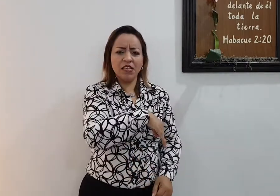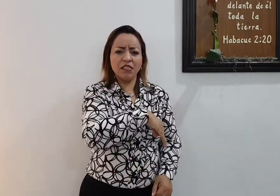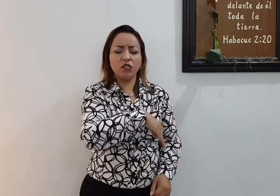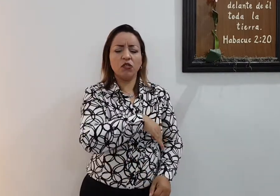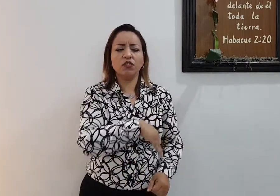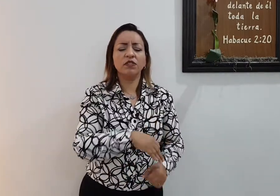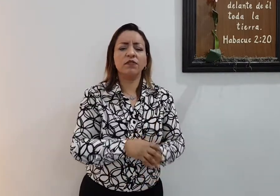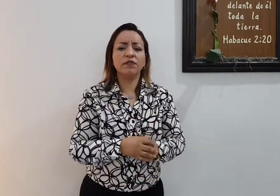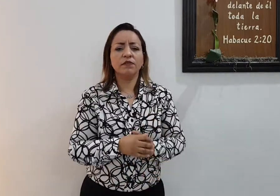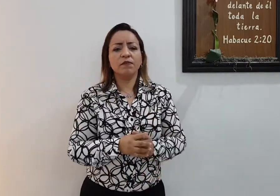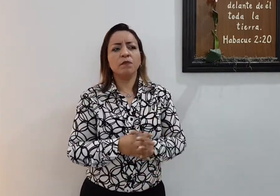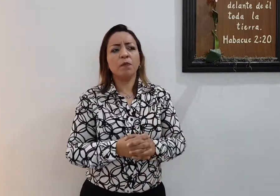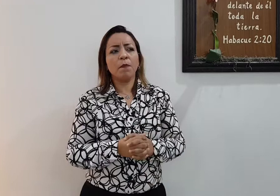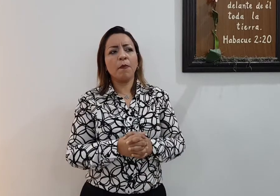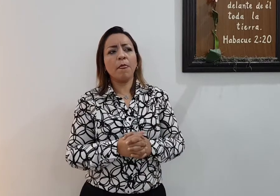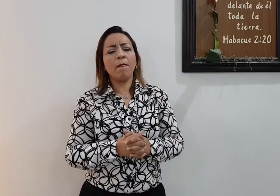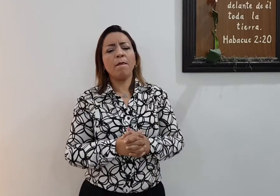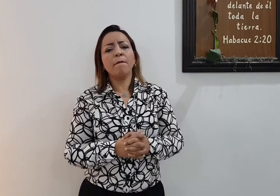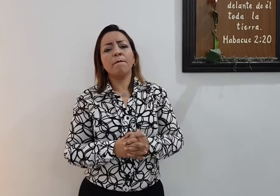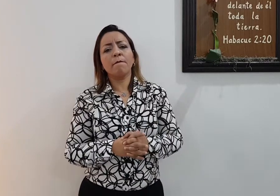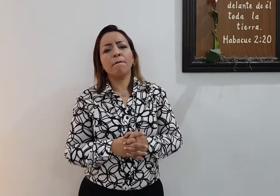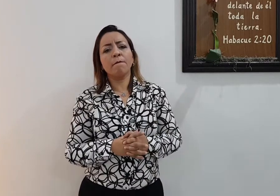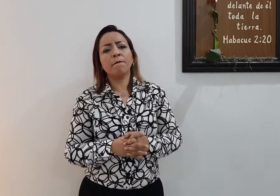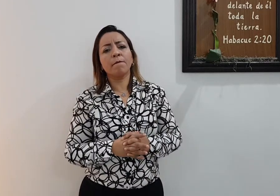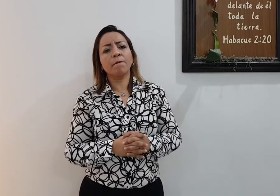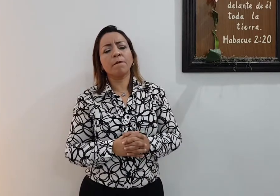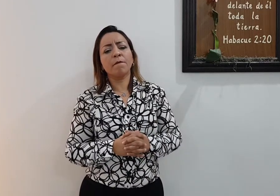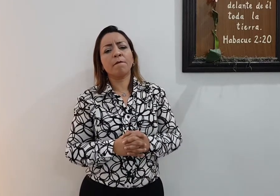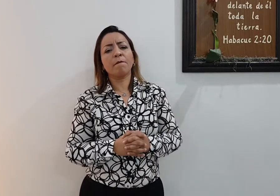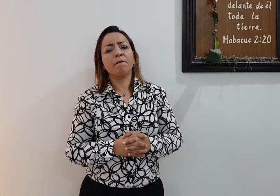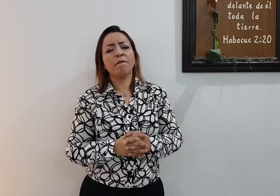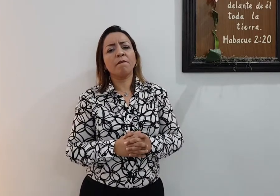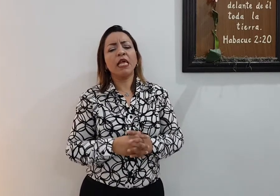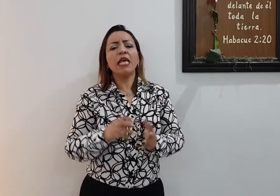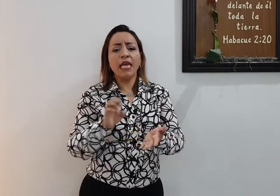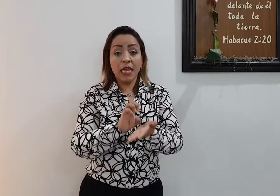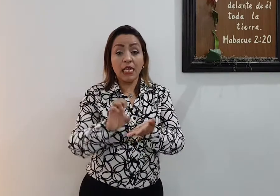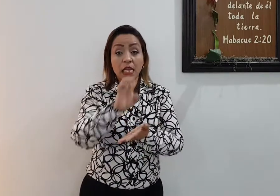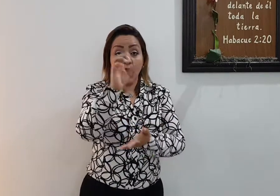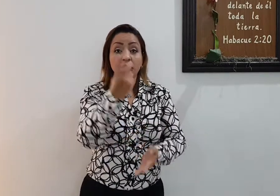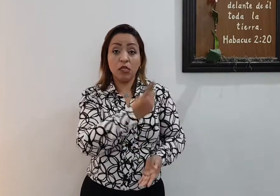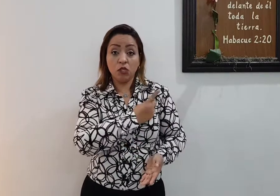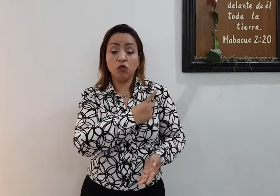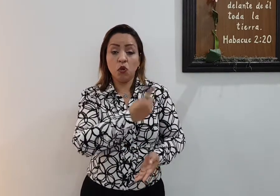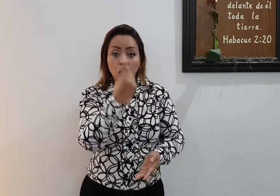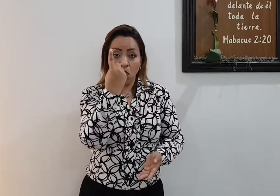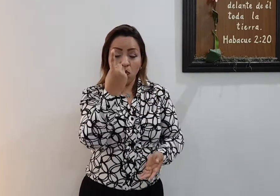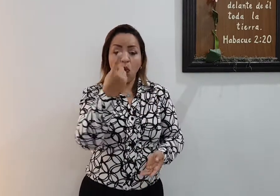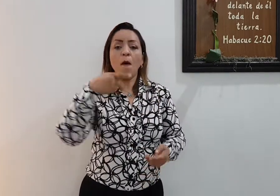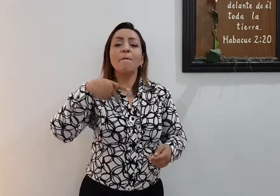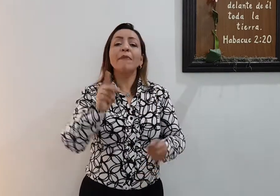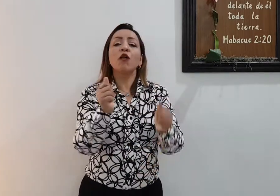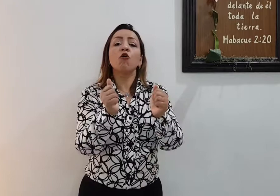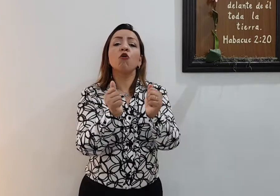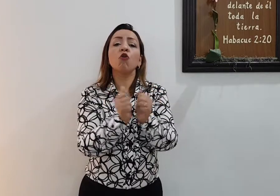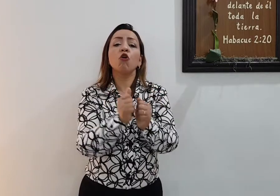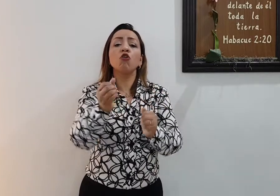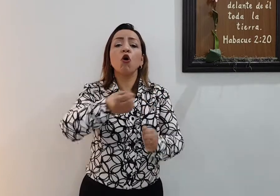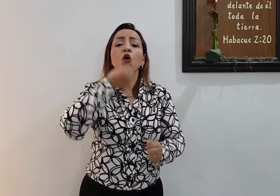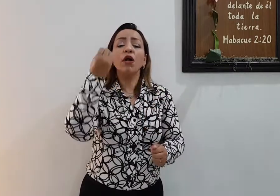que esto era un asunto de Dios, mire, su oración no duró más de 30 segundos, hermano. Cuando llegó la hora de ofrecerse el